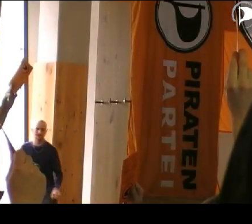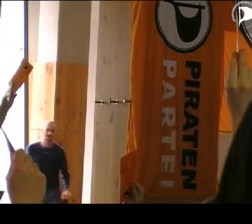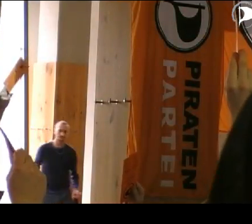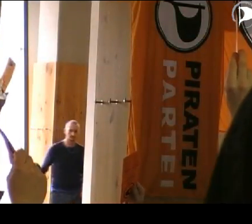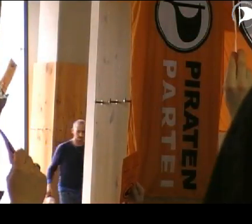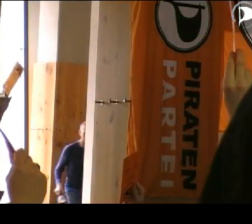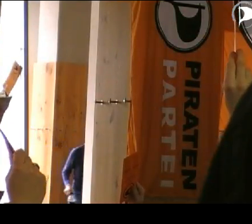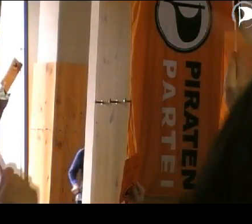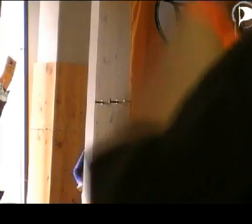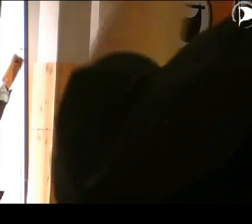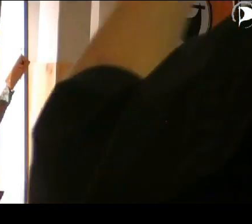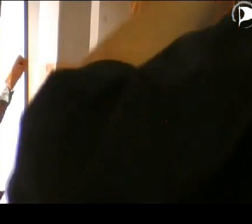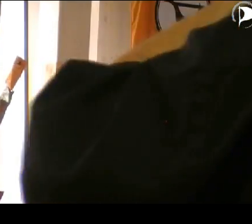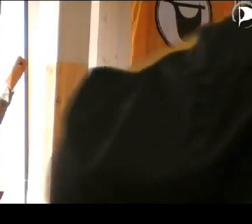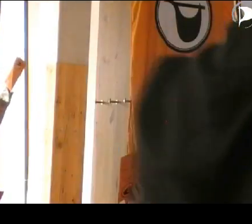ein